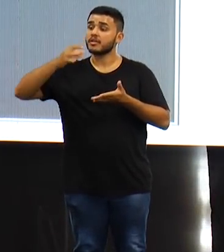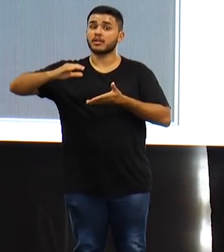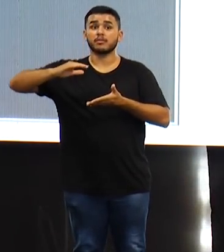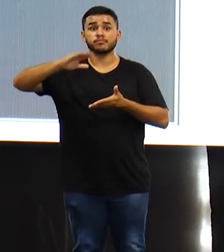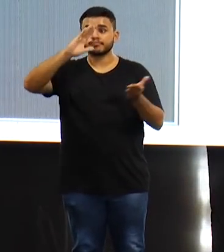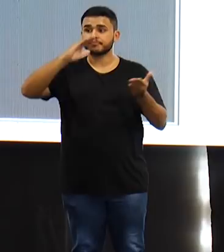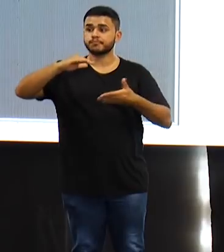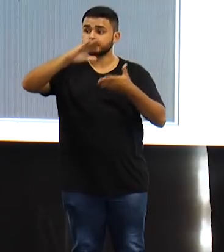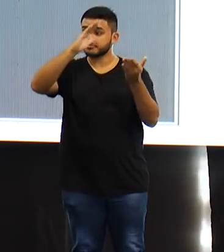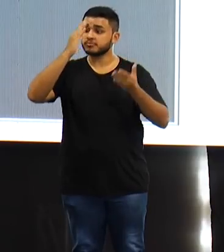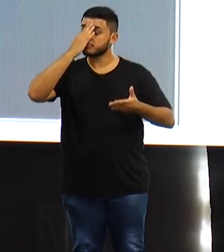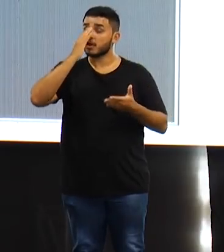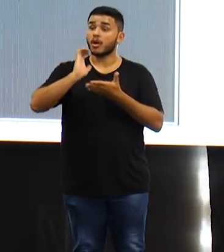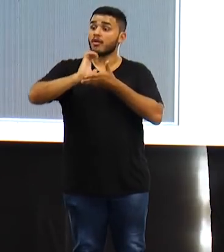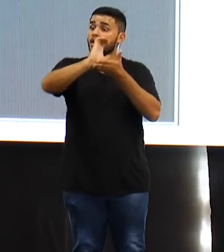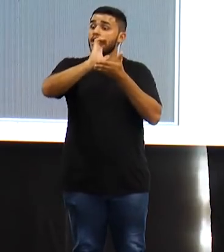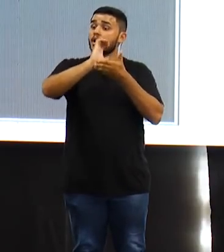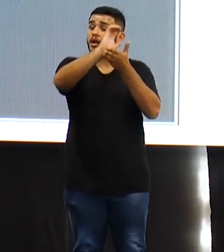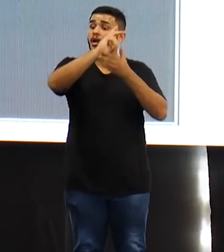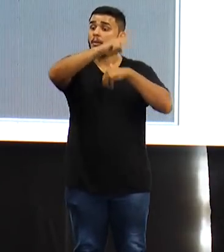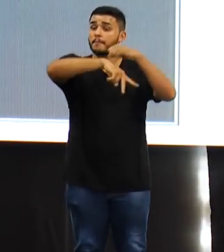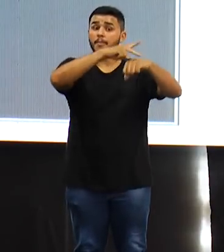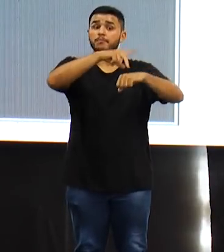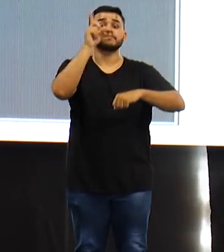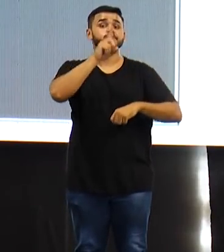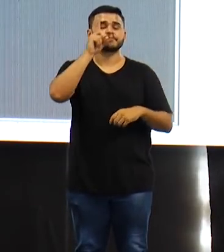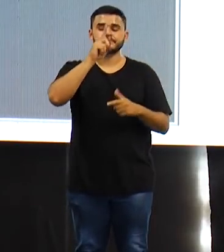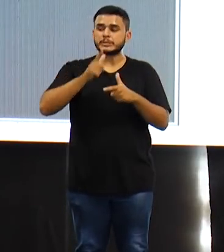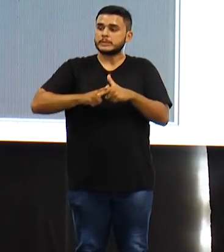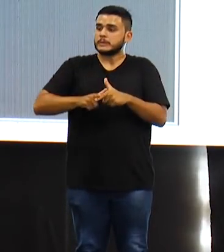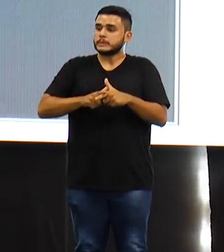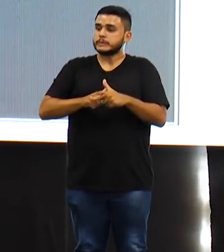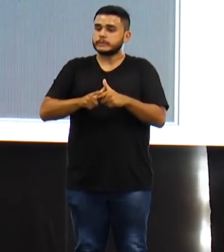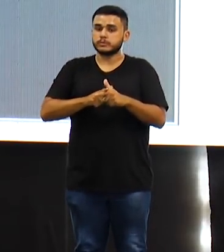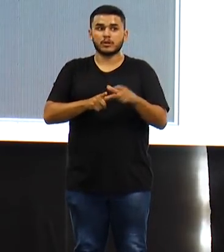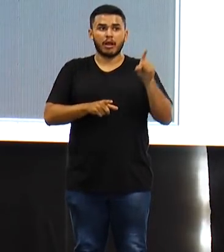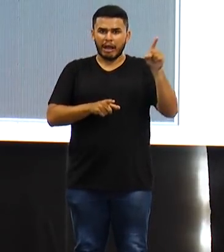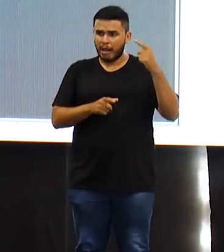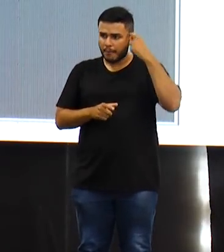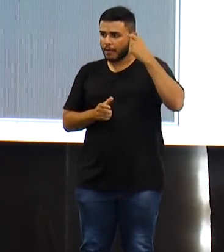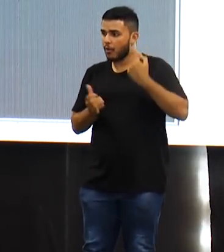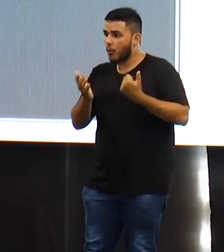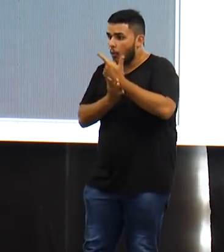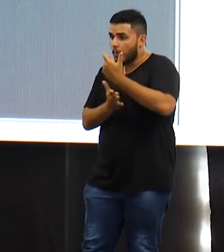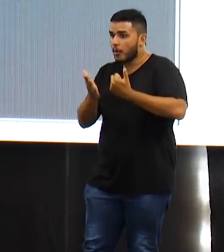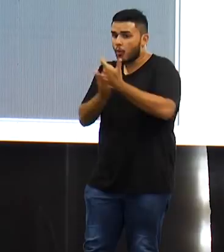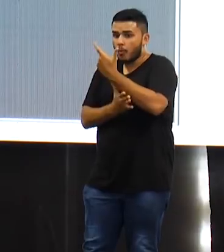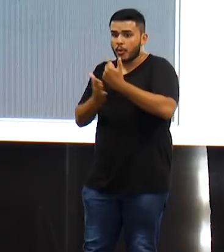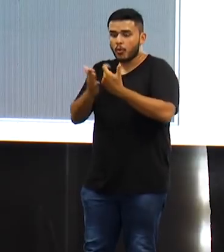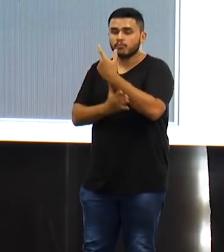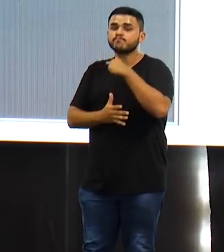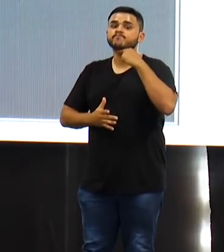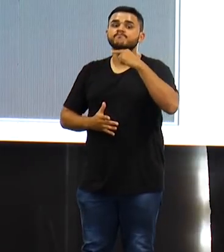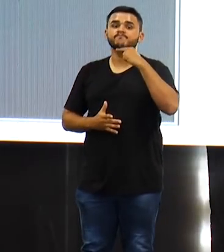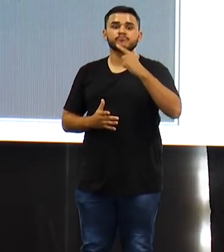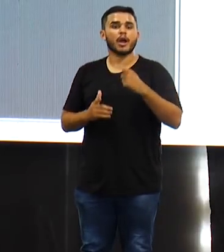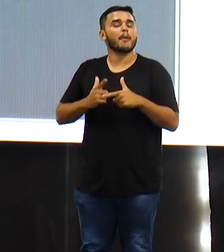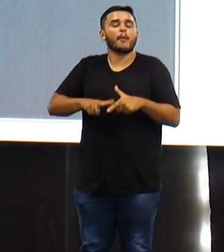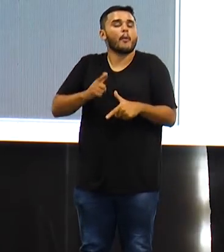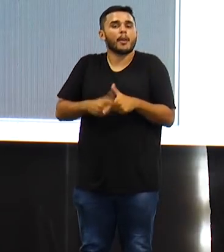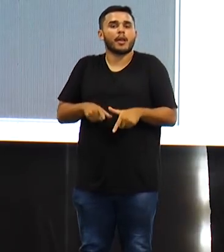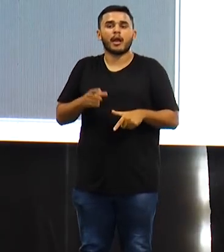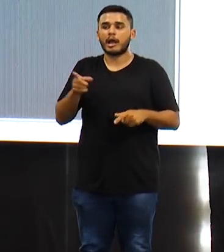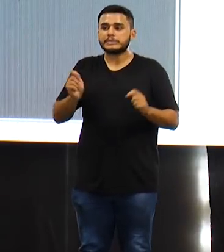Brasil? Estados Unidos. Diante da crise americana, eles param de comprar café do Brasil. E aí eu